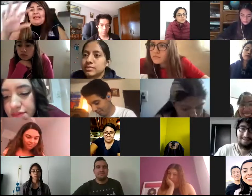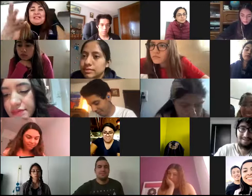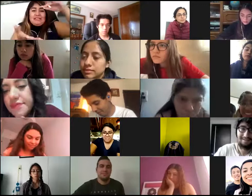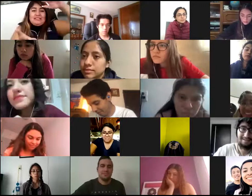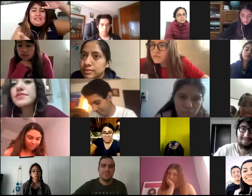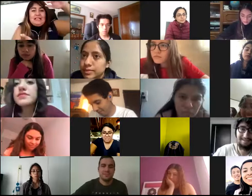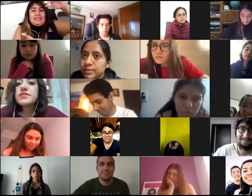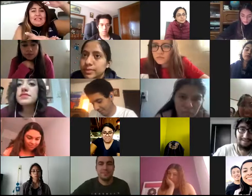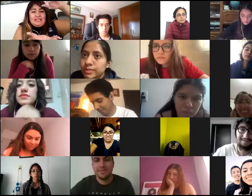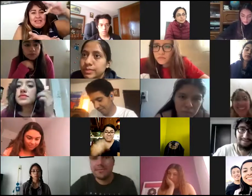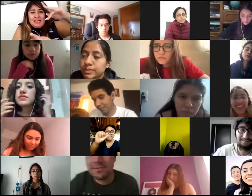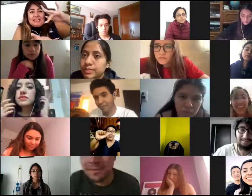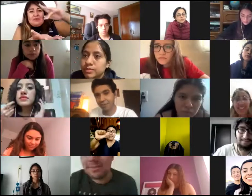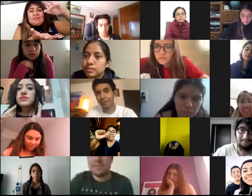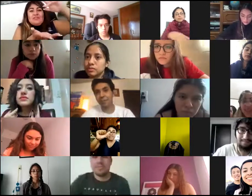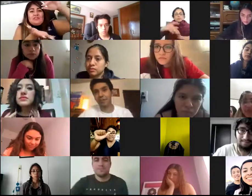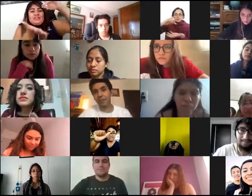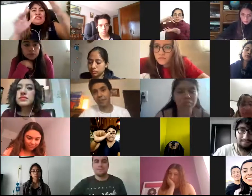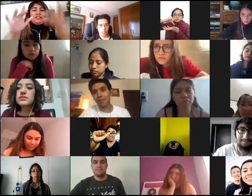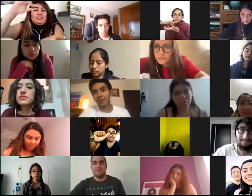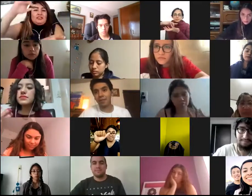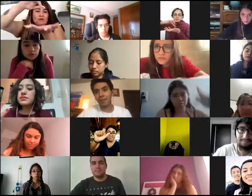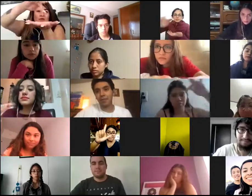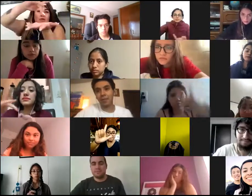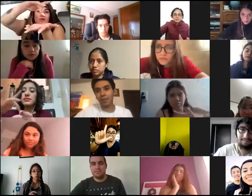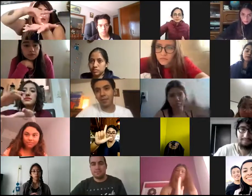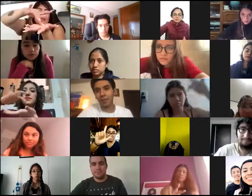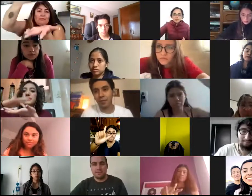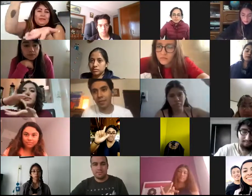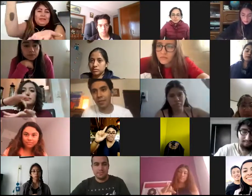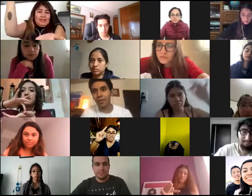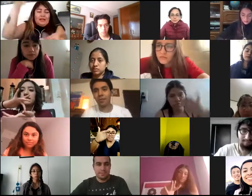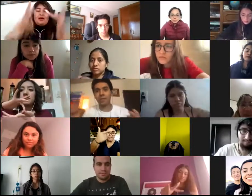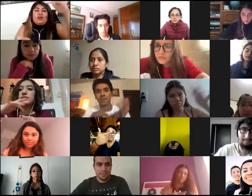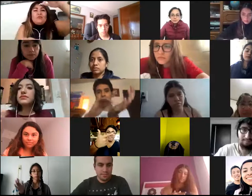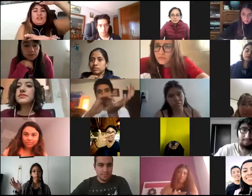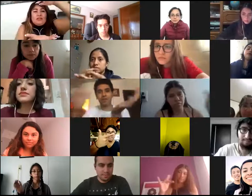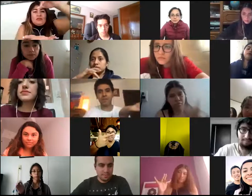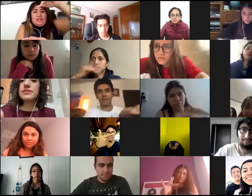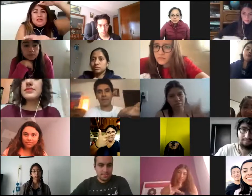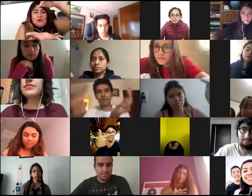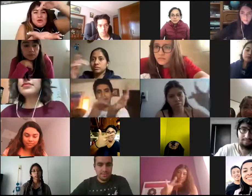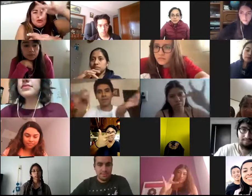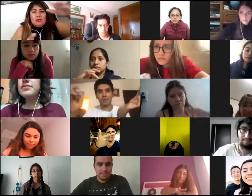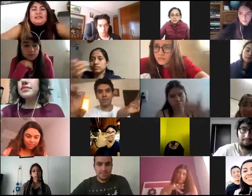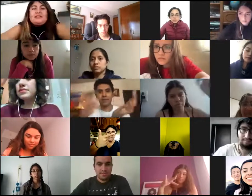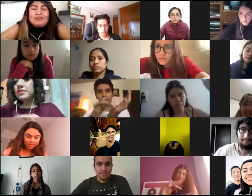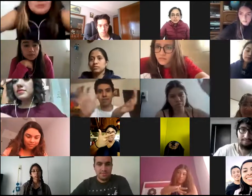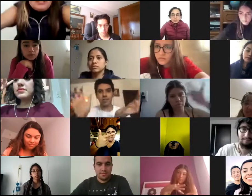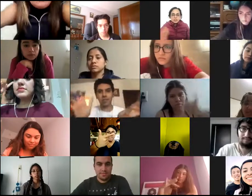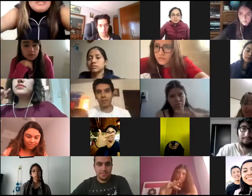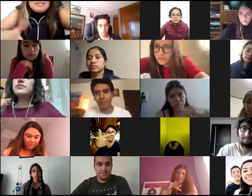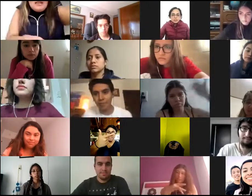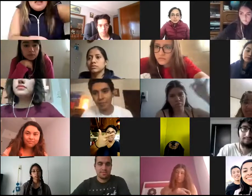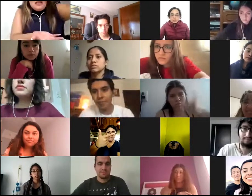Recuerden el gracias es como si fuera un cerillito, como que se prende o como si rebotara. Ay, es que no